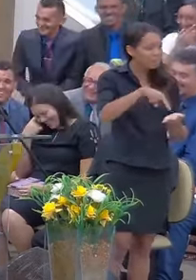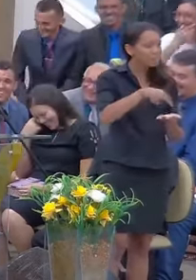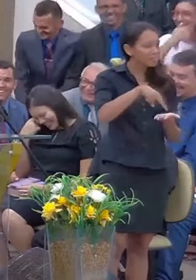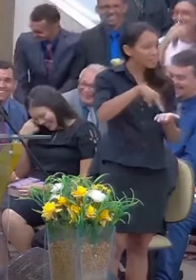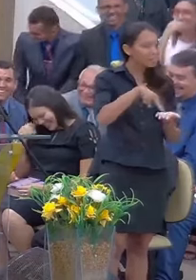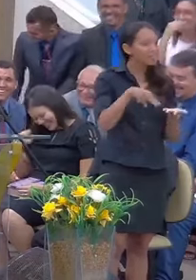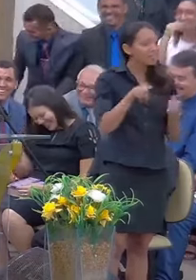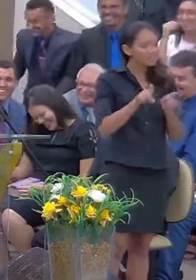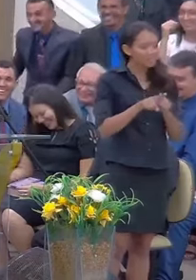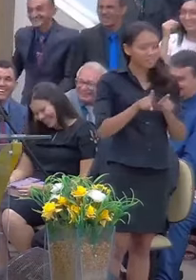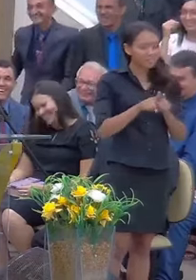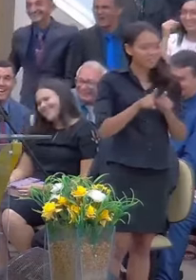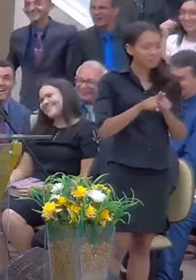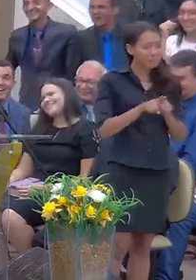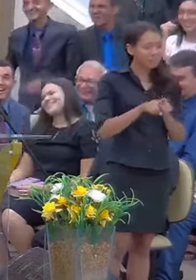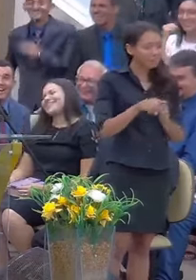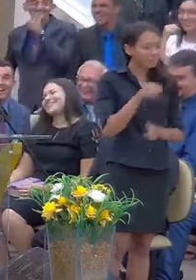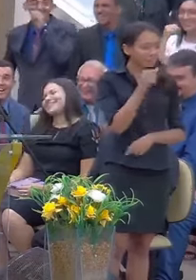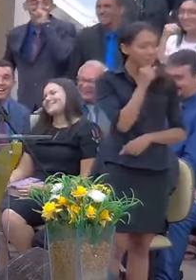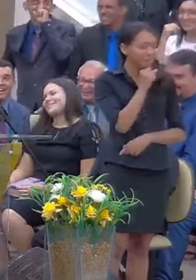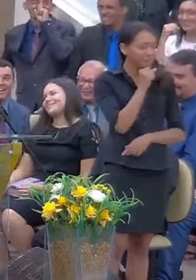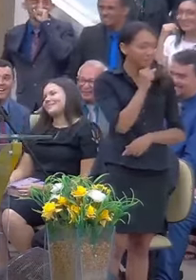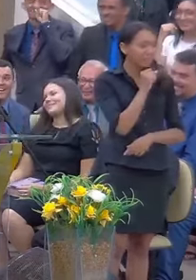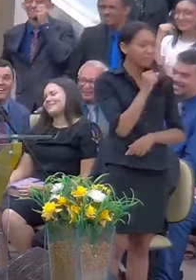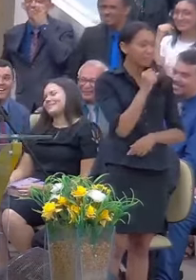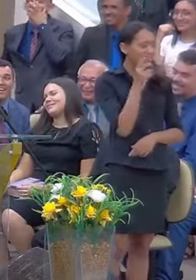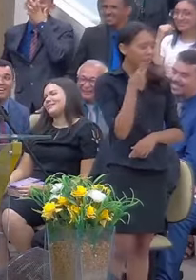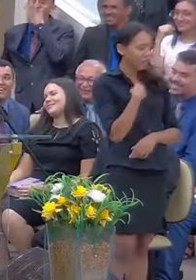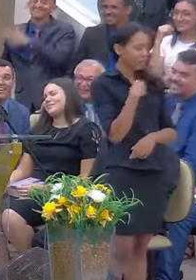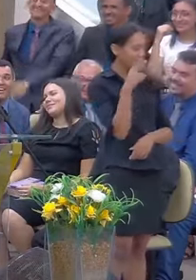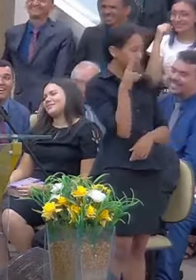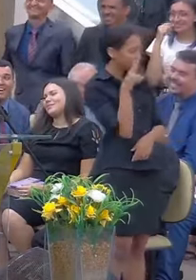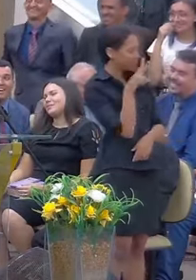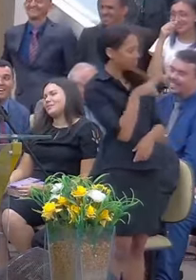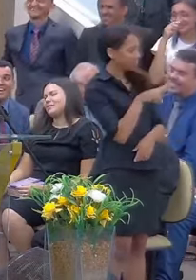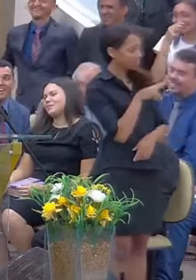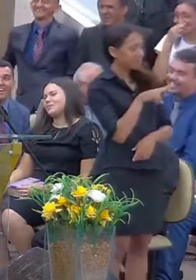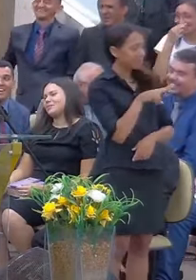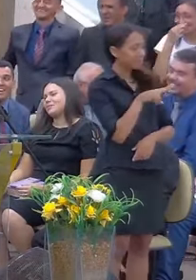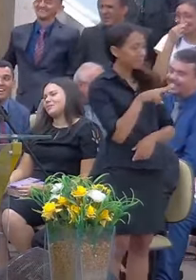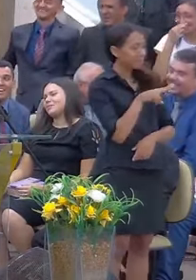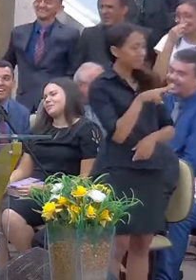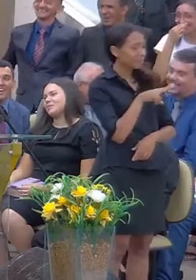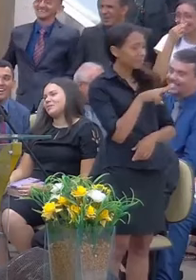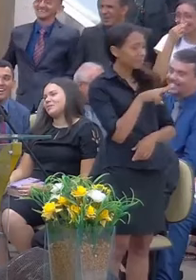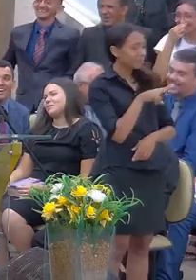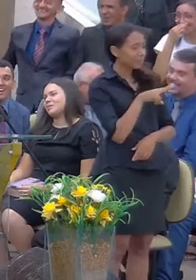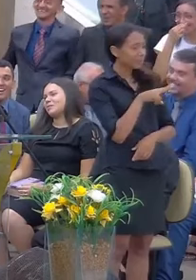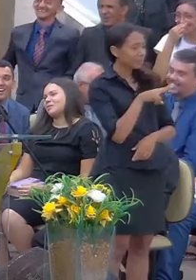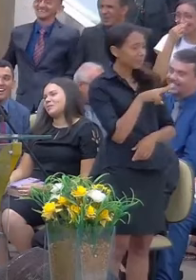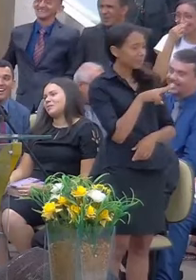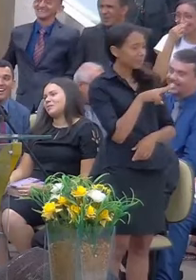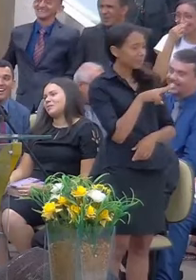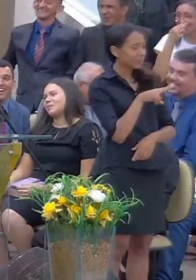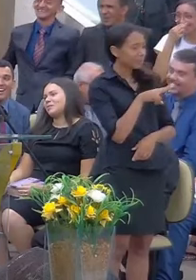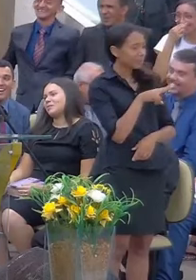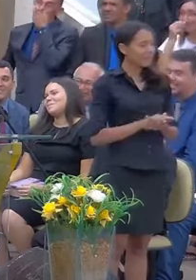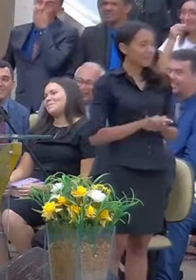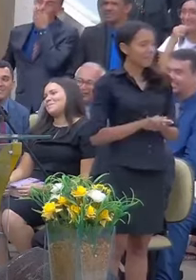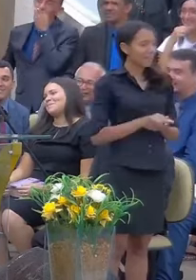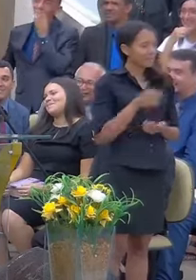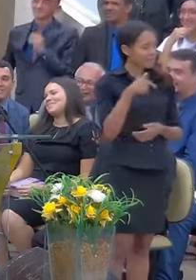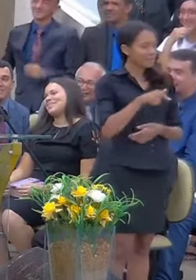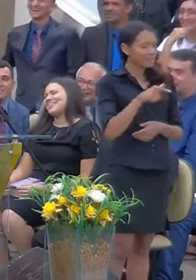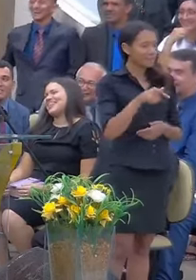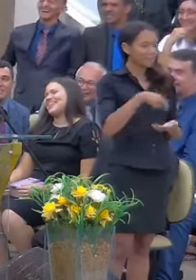menos, ele dançava assim, e aí ele, e eu olhando para ele, aí eu tirava a vista, aí eu continuei olhando, aí ele me viu,